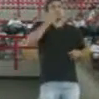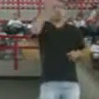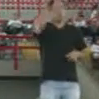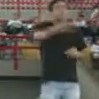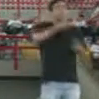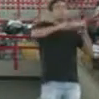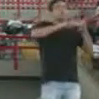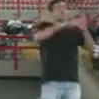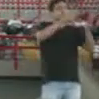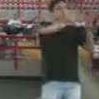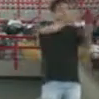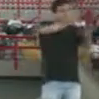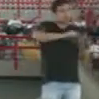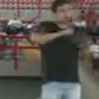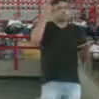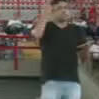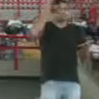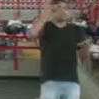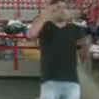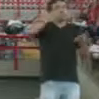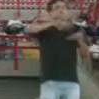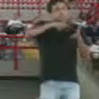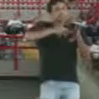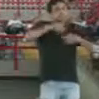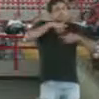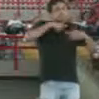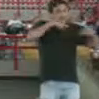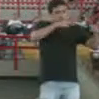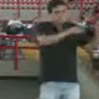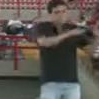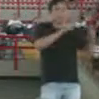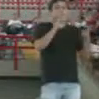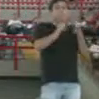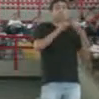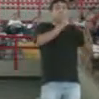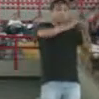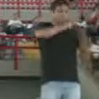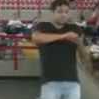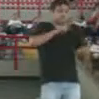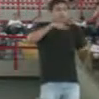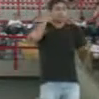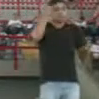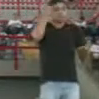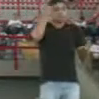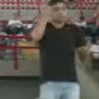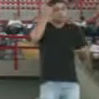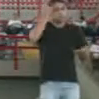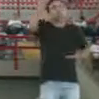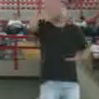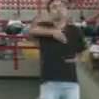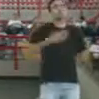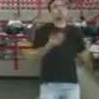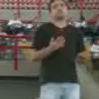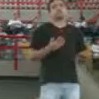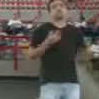que escrever dá trabalho. O poeta quer dizer que escrever dá trabalho. Me